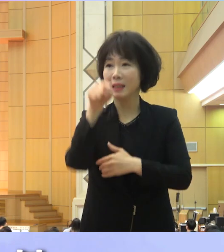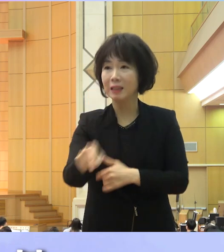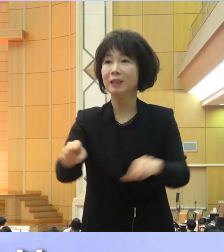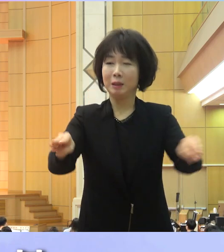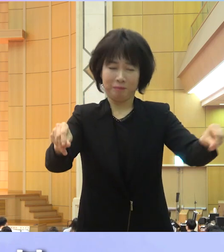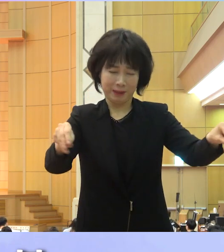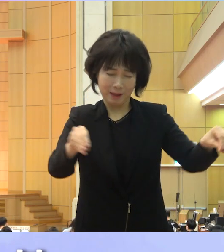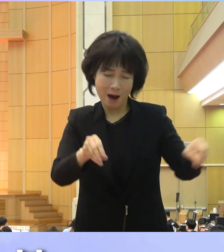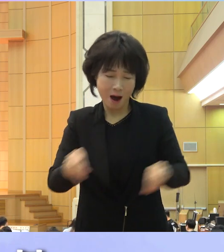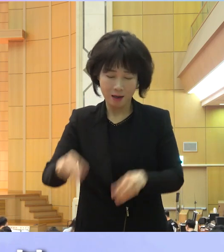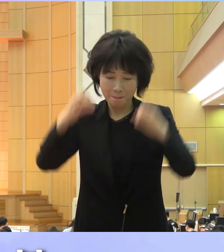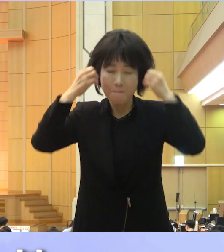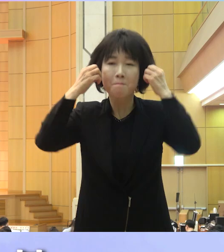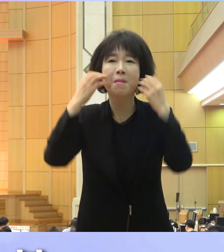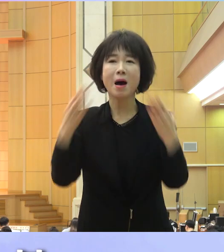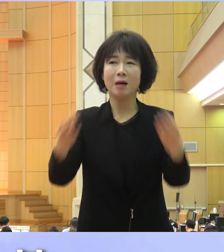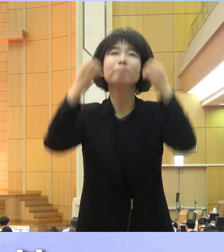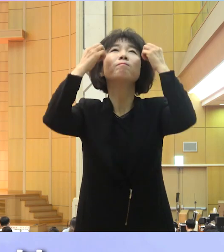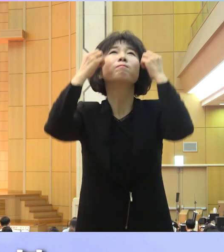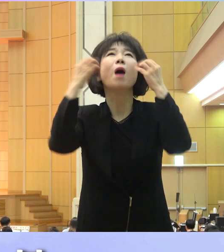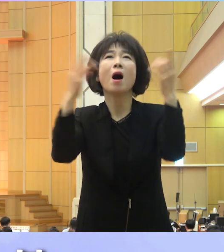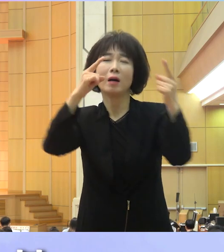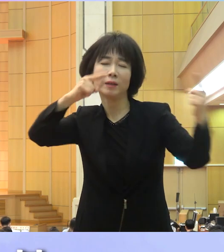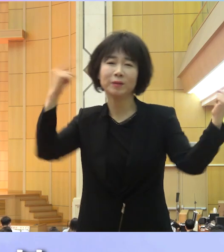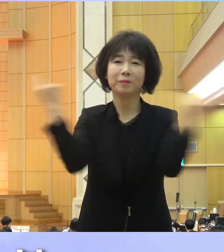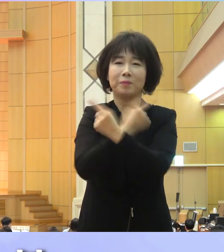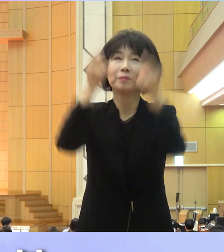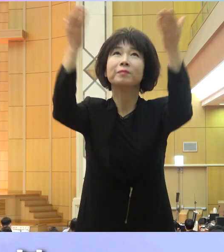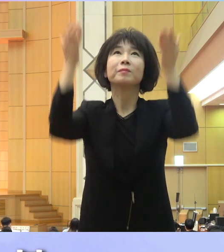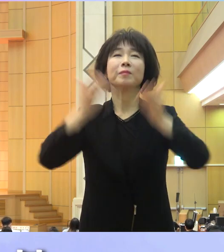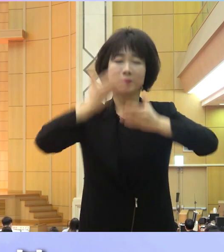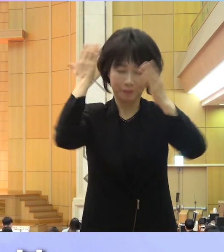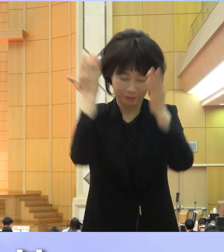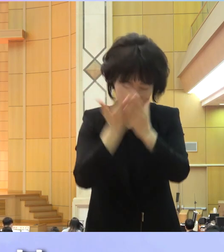진리의 말씀 이 땅 새롭게